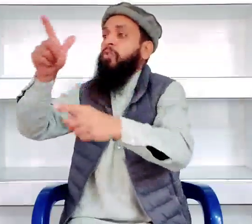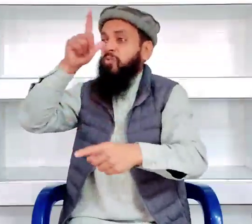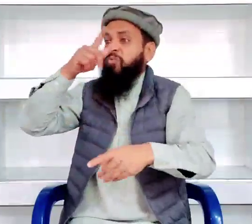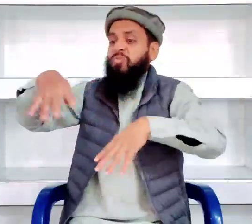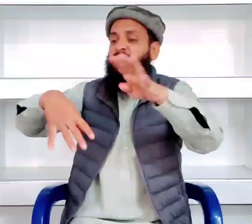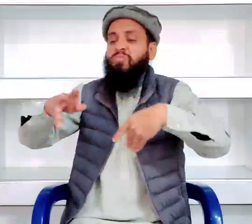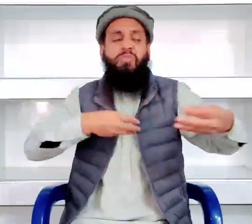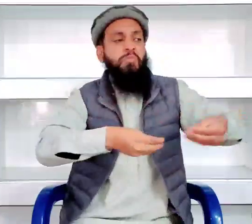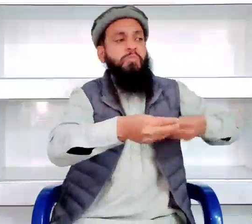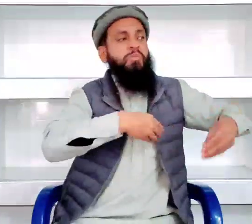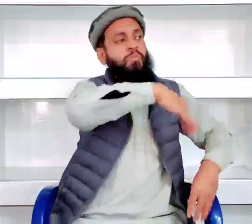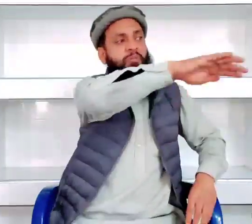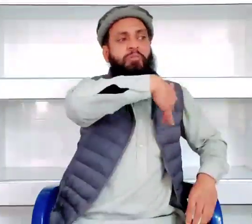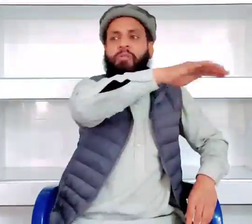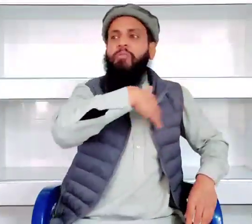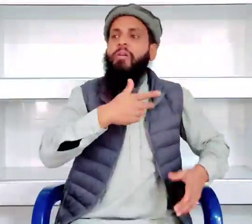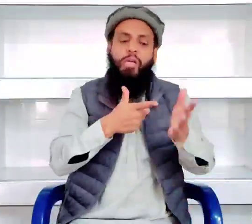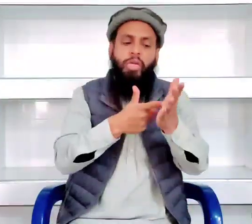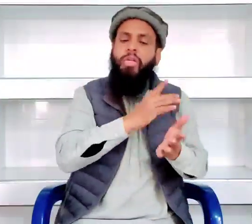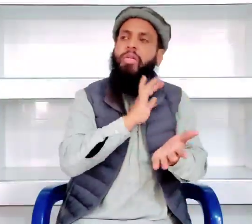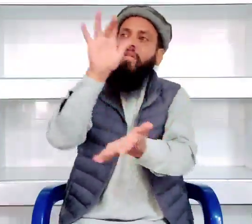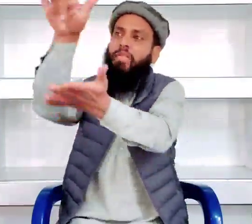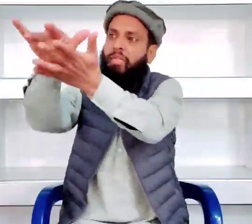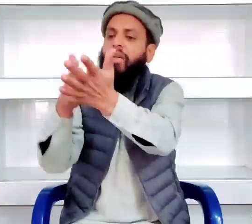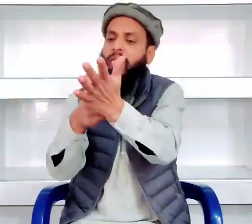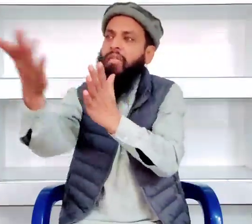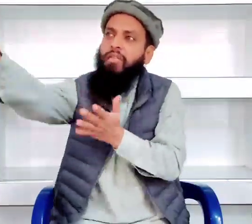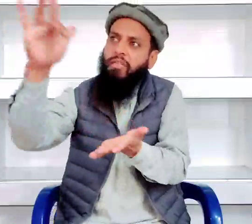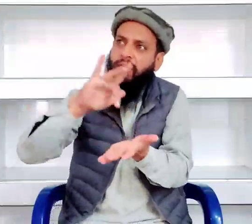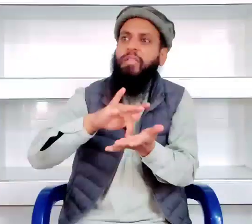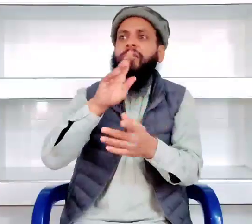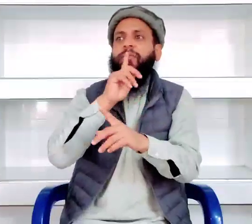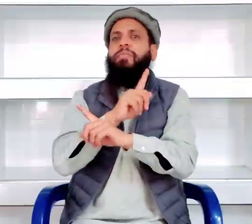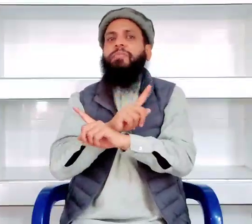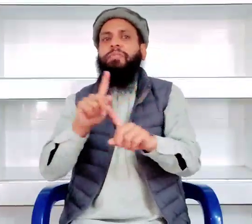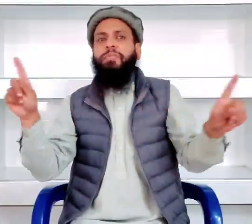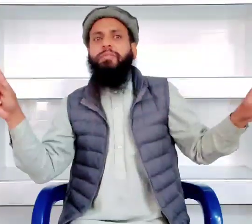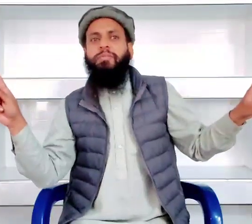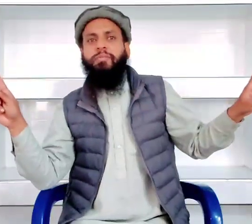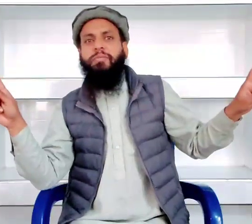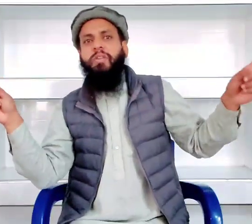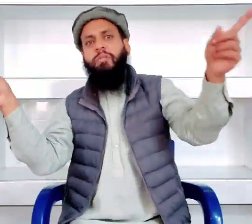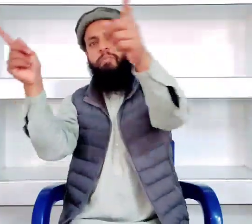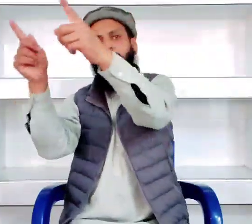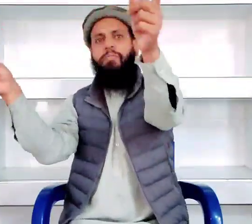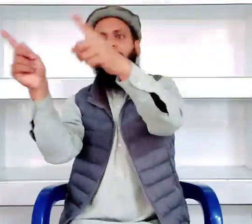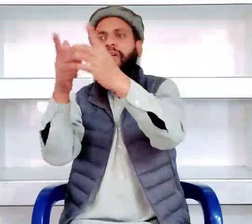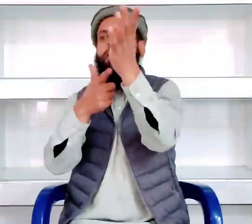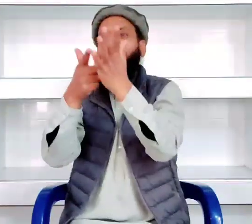علیہ وسلم نے اس بات کو منع فرمایا اگر ایسی صورت نہ ہو تو پھر جہاز جس طرح کے موجودہ دور ہے